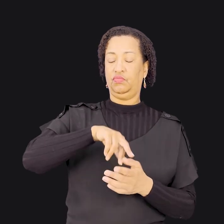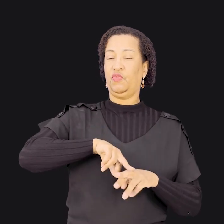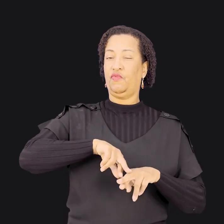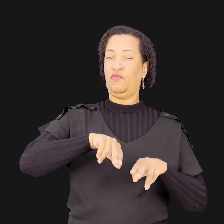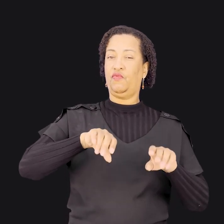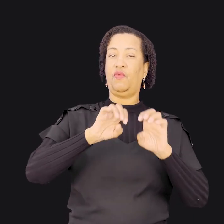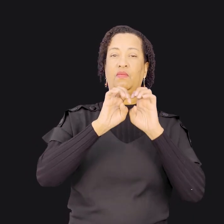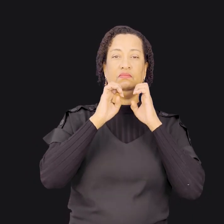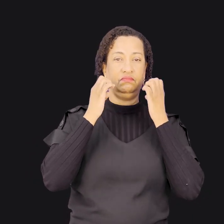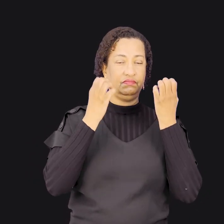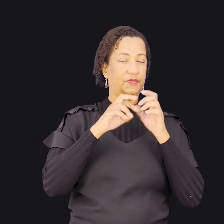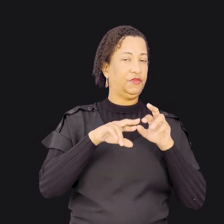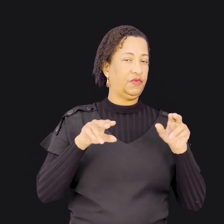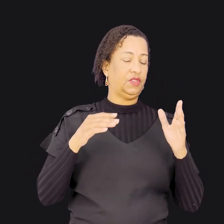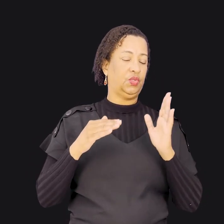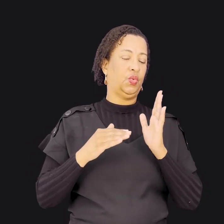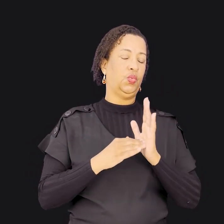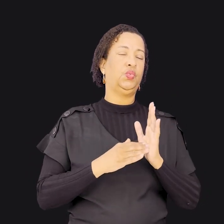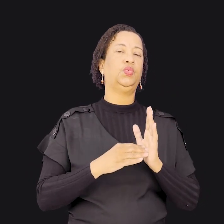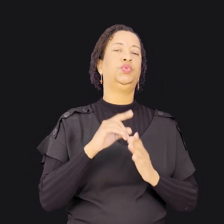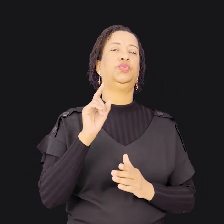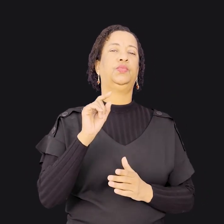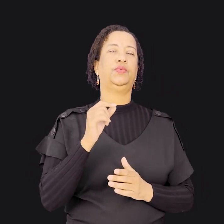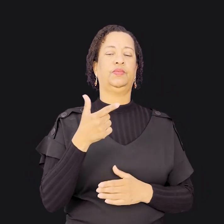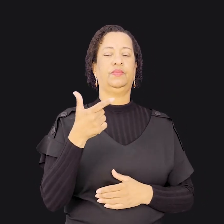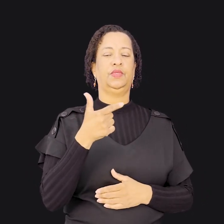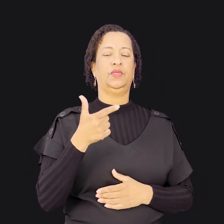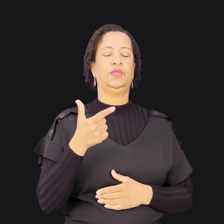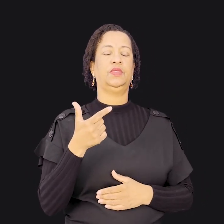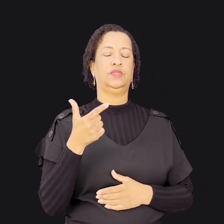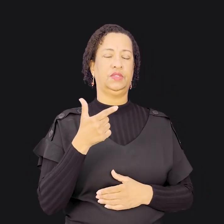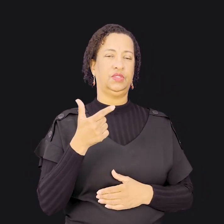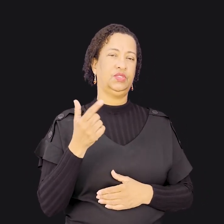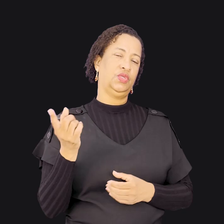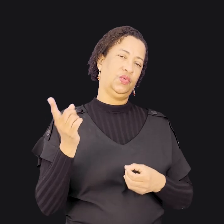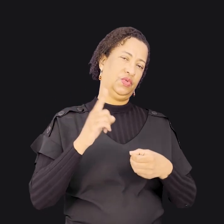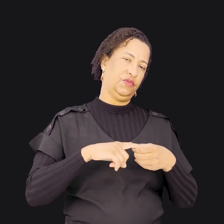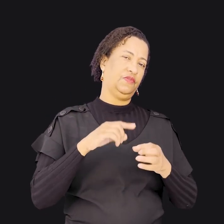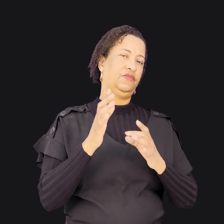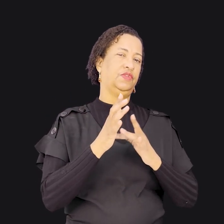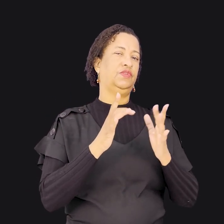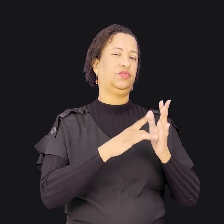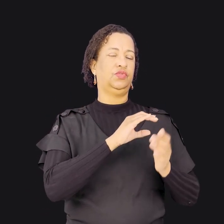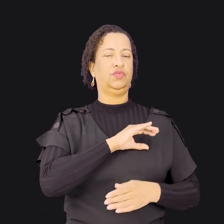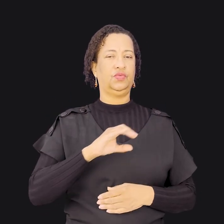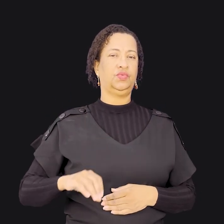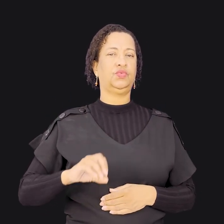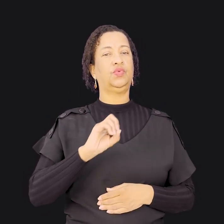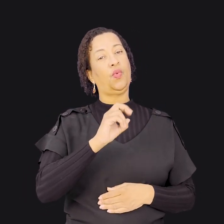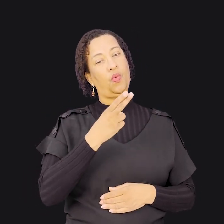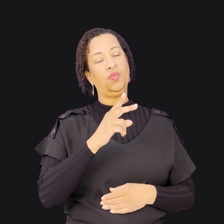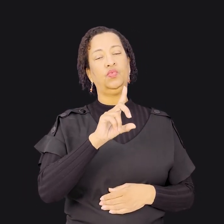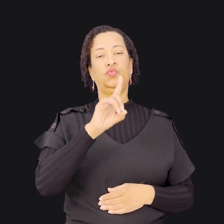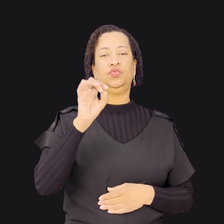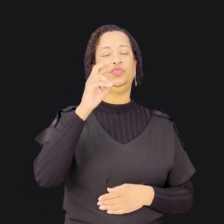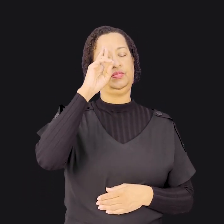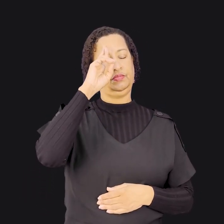outros eventos. O último de todos eles chama-se a segunda vinda de Jesus Cristo, ou o dia do Senhor. O